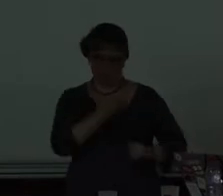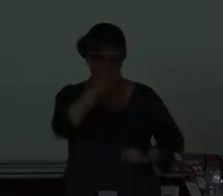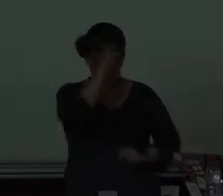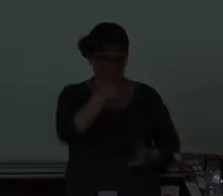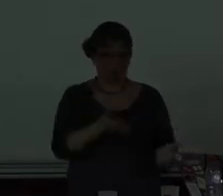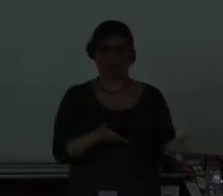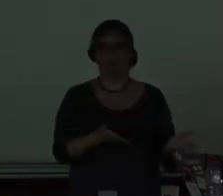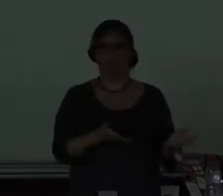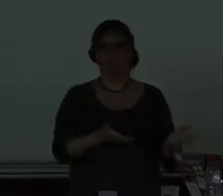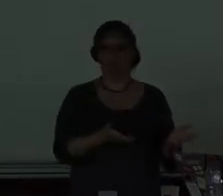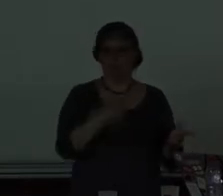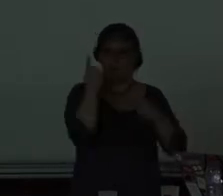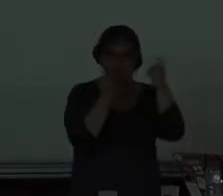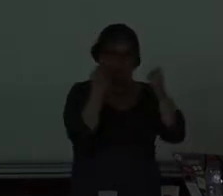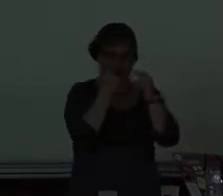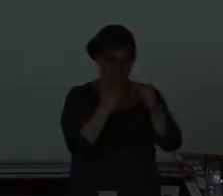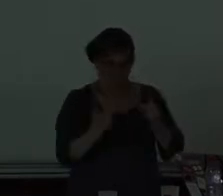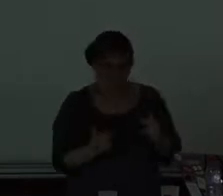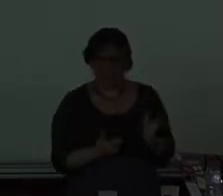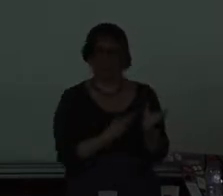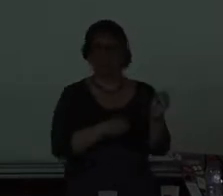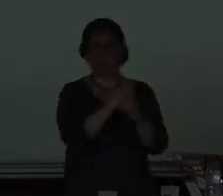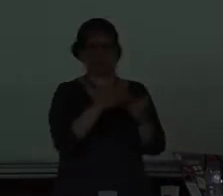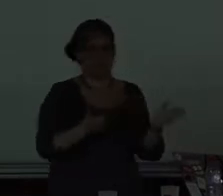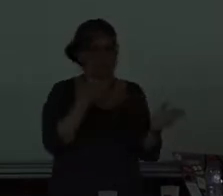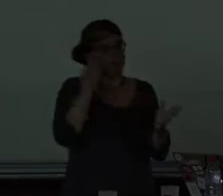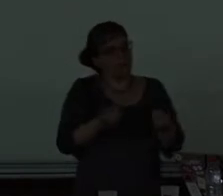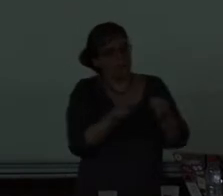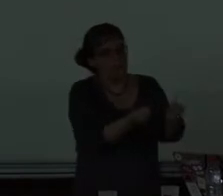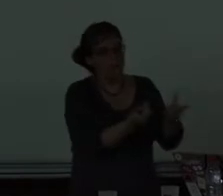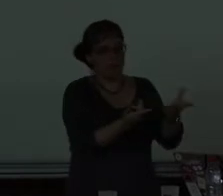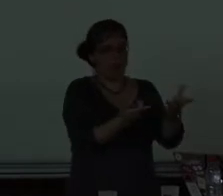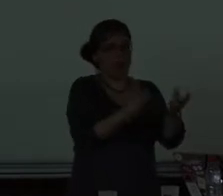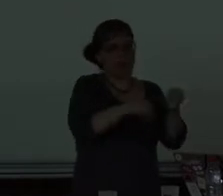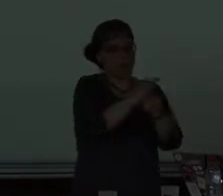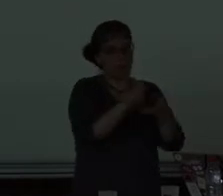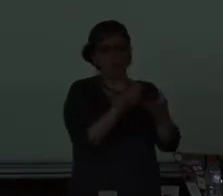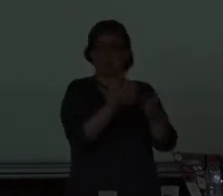voulez amener et également sur la manière dont vous voulez que vos élèves les mettent en pratique.